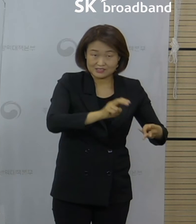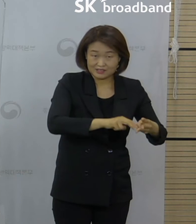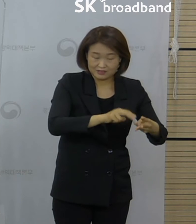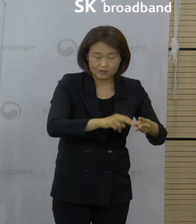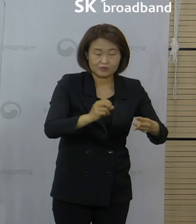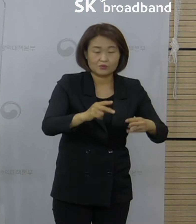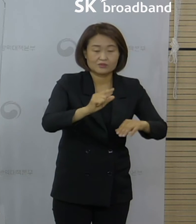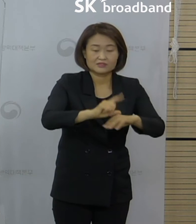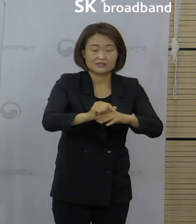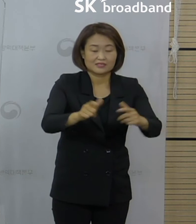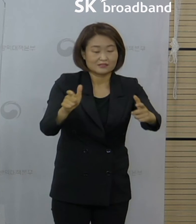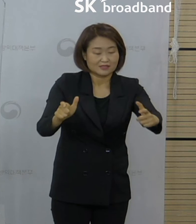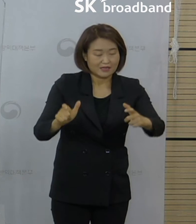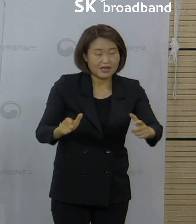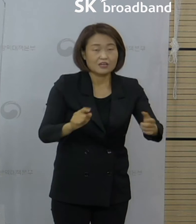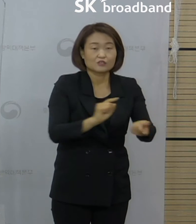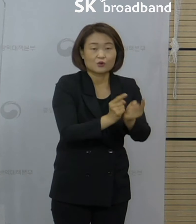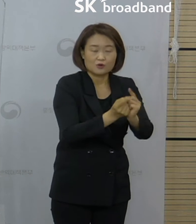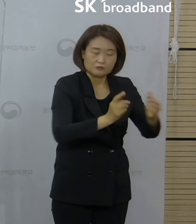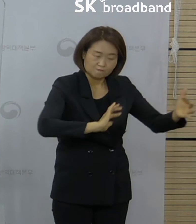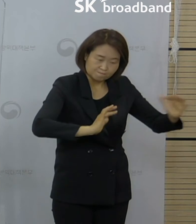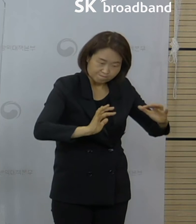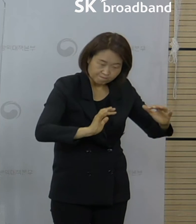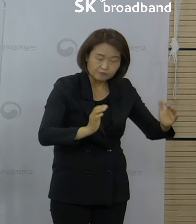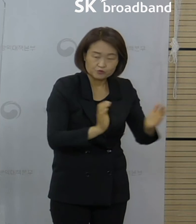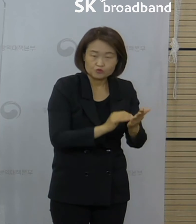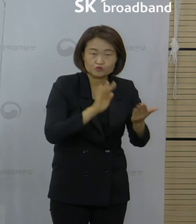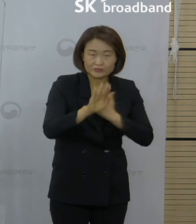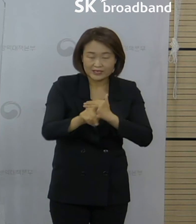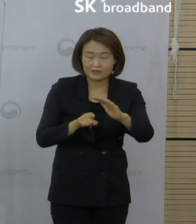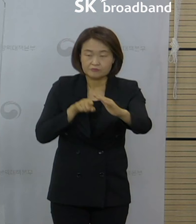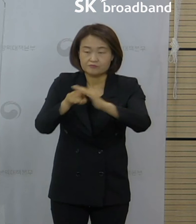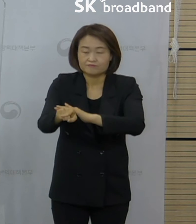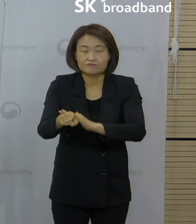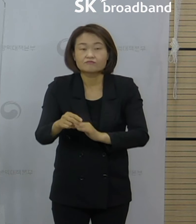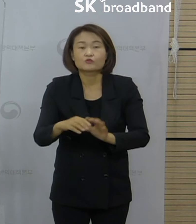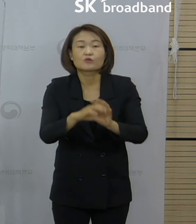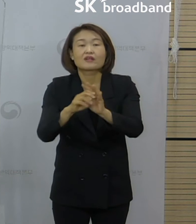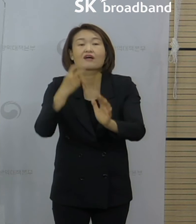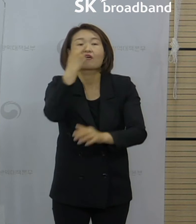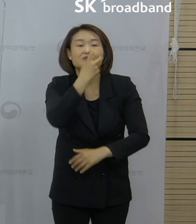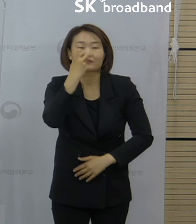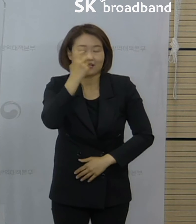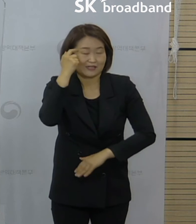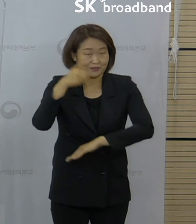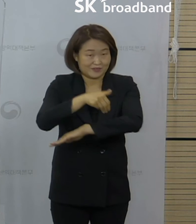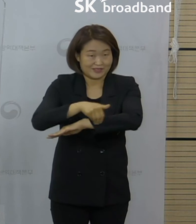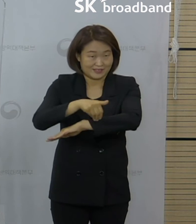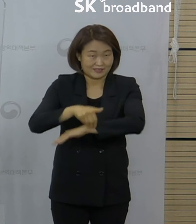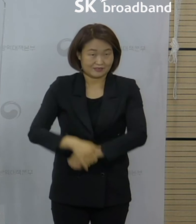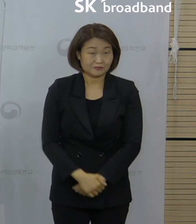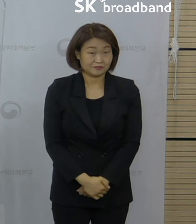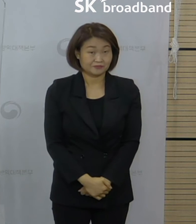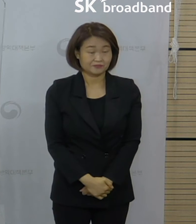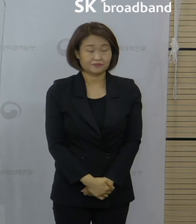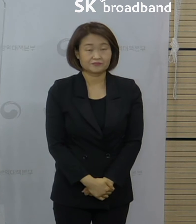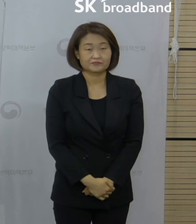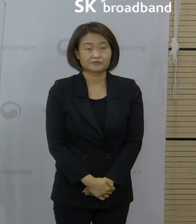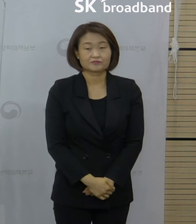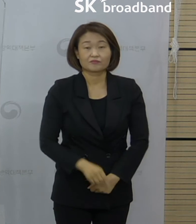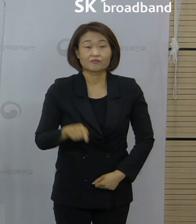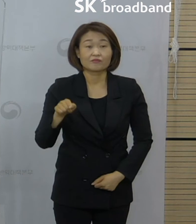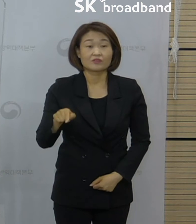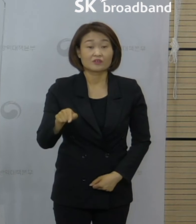하고 확인을 해서 선제 검사를 추진을 했다는 말씀을 드리고 사례는 제가 아까 말씀드린 대로